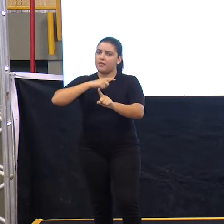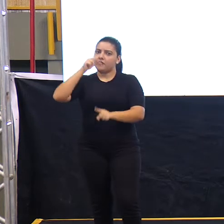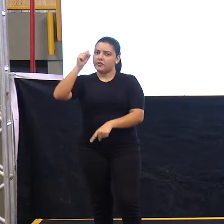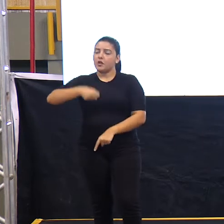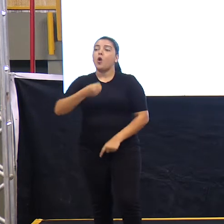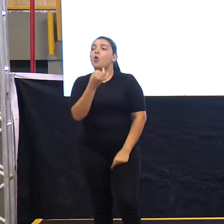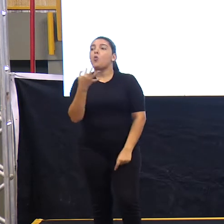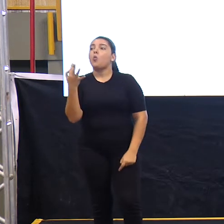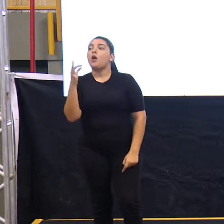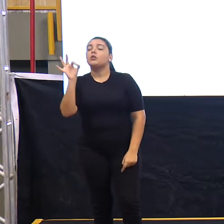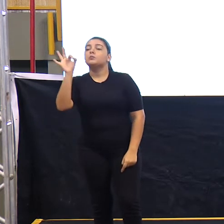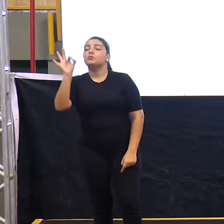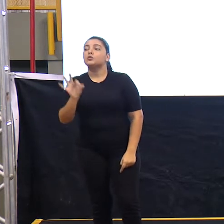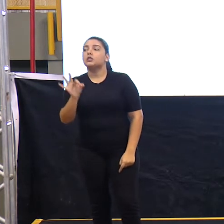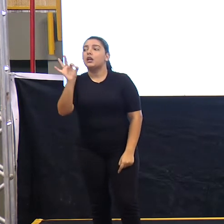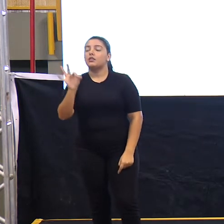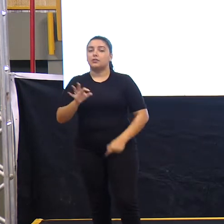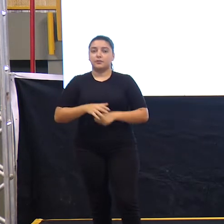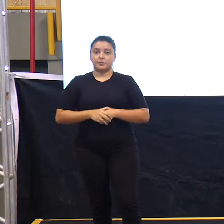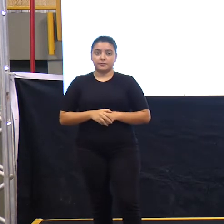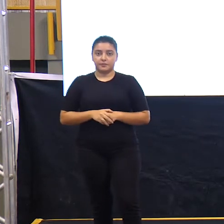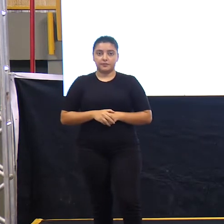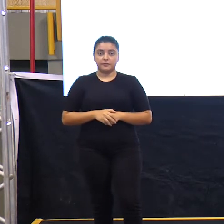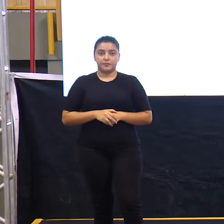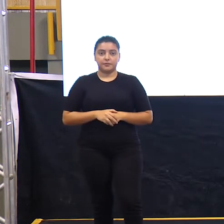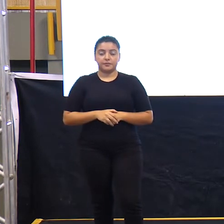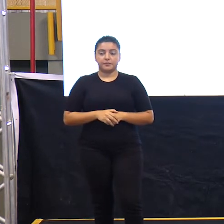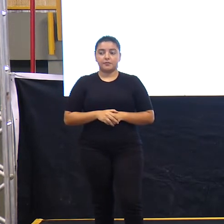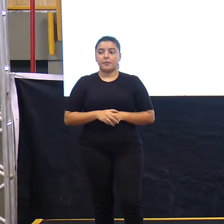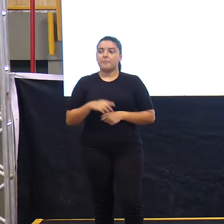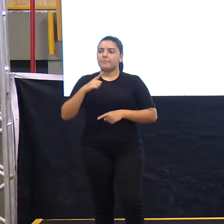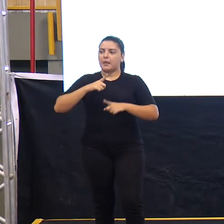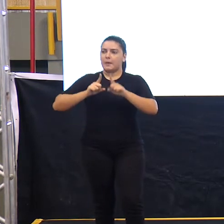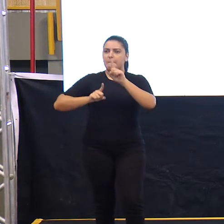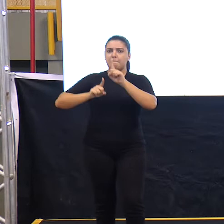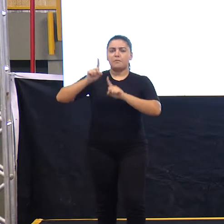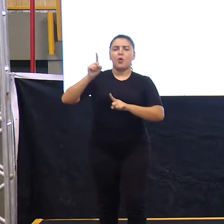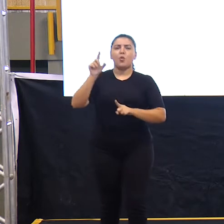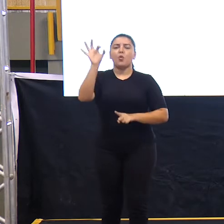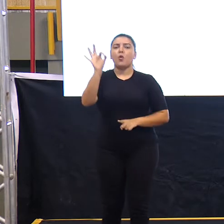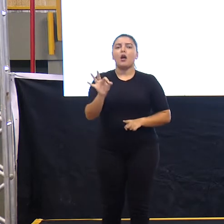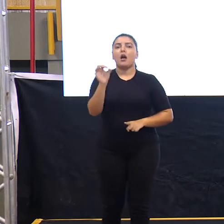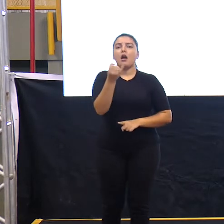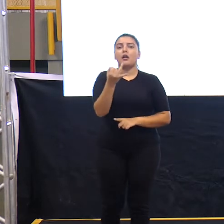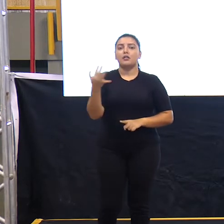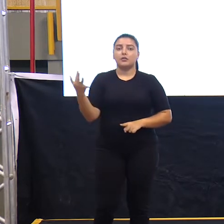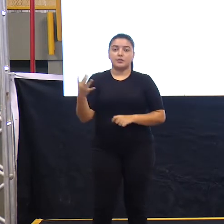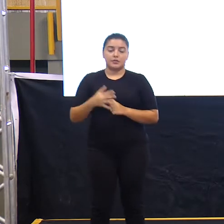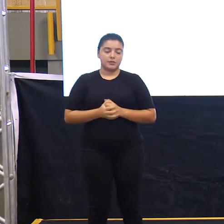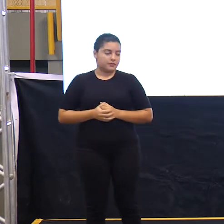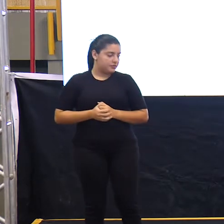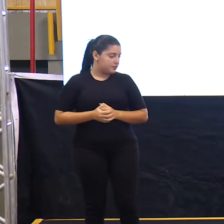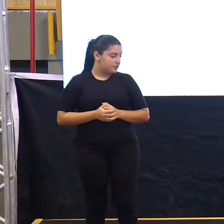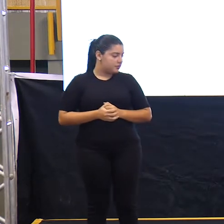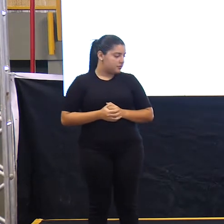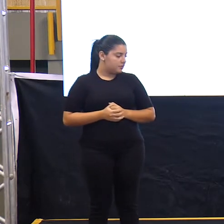De quantos pontos? Ela teve um crescimento de quantos pontos?